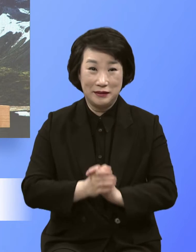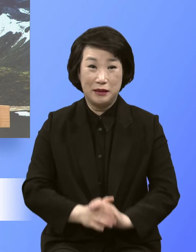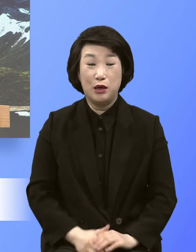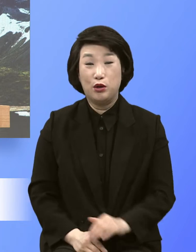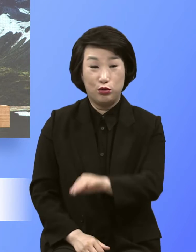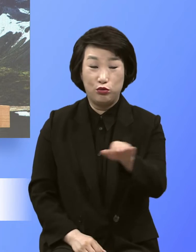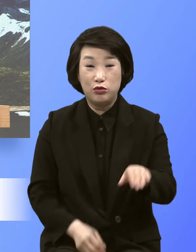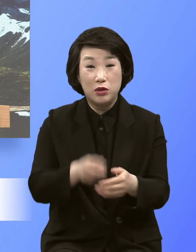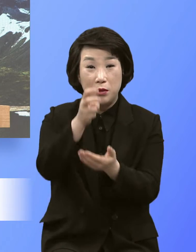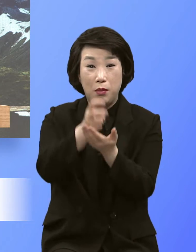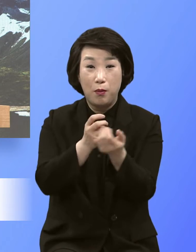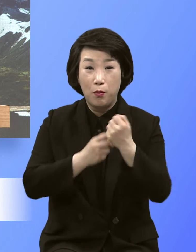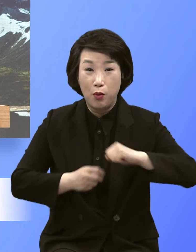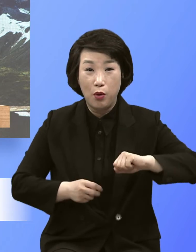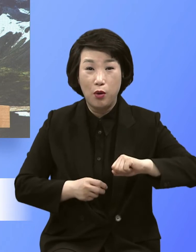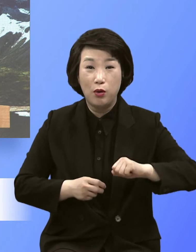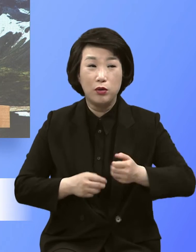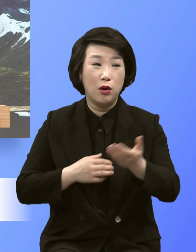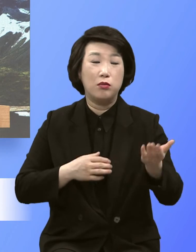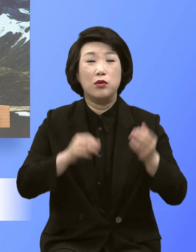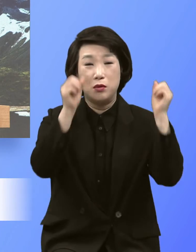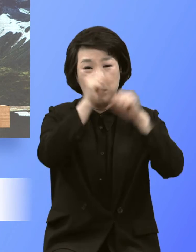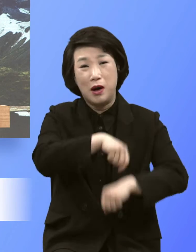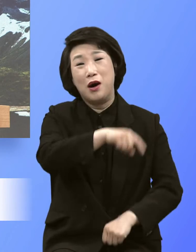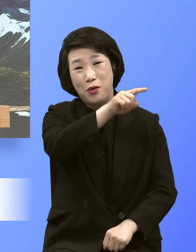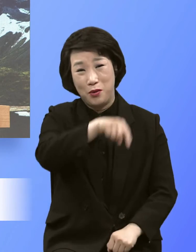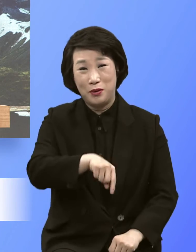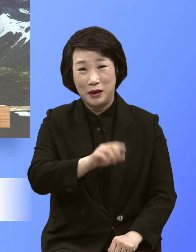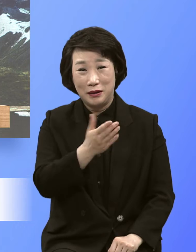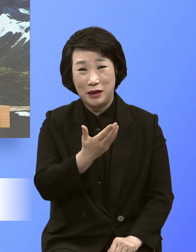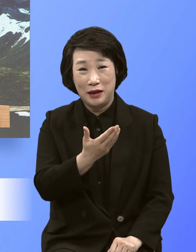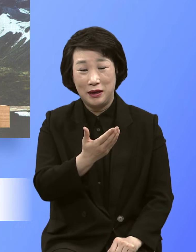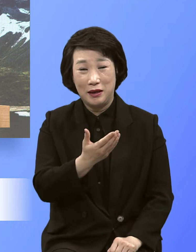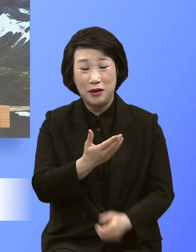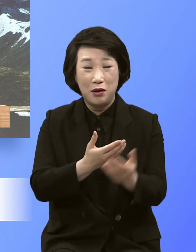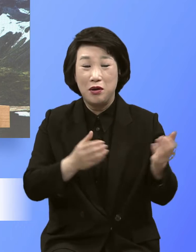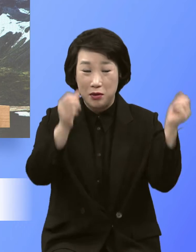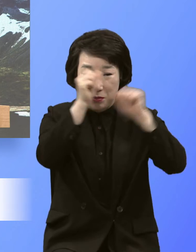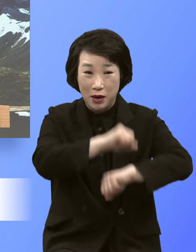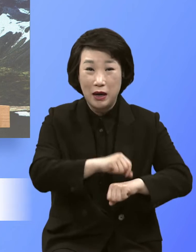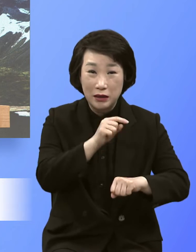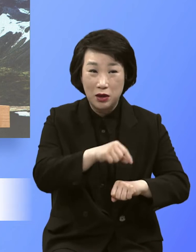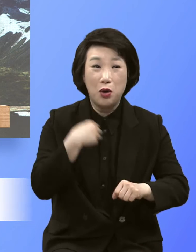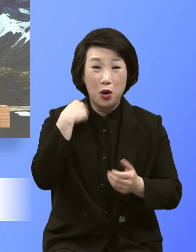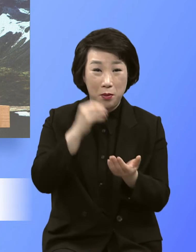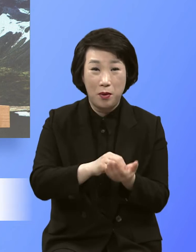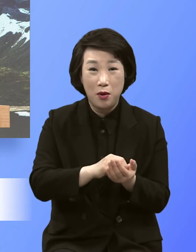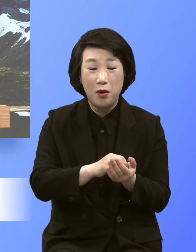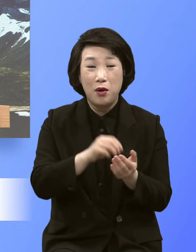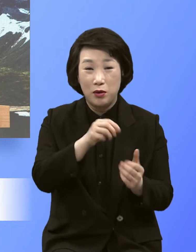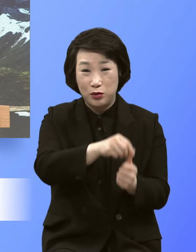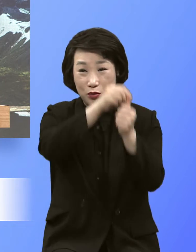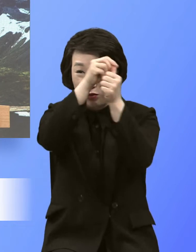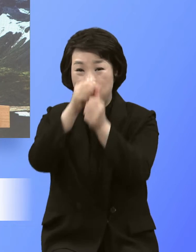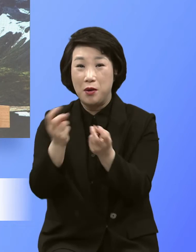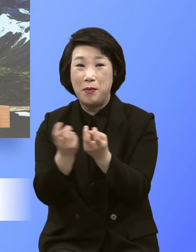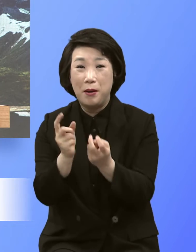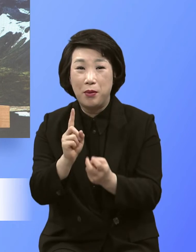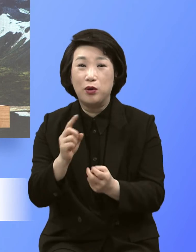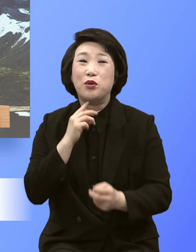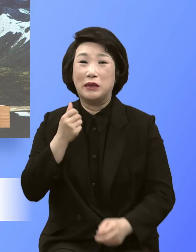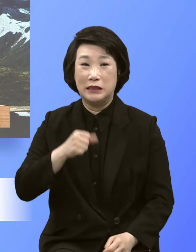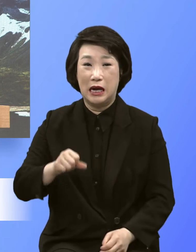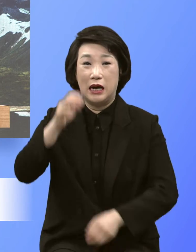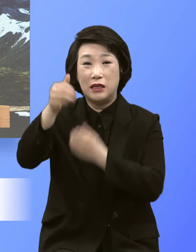우린 질서 파괴로 멸망을 가져왔다는 거예요. 멸망해서 회복되는 것은 독생자 하나님의